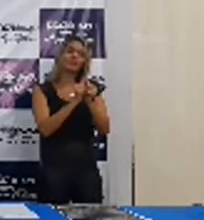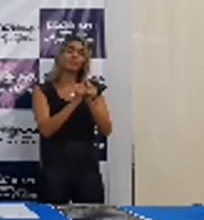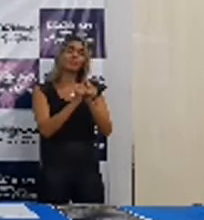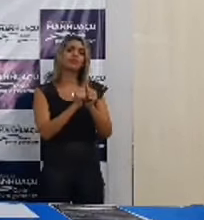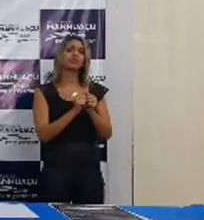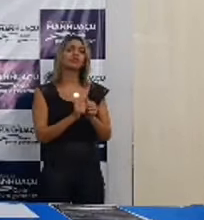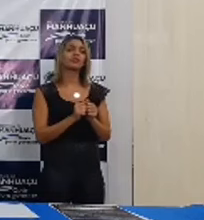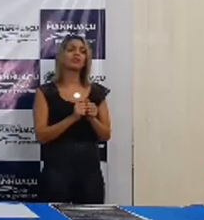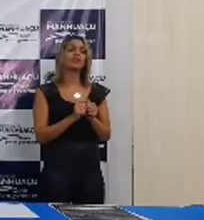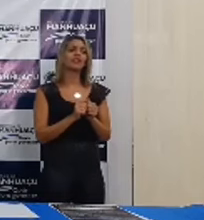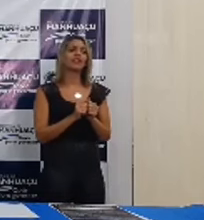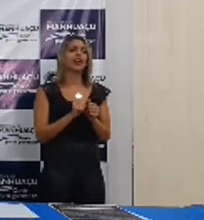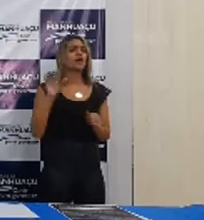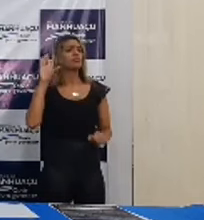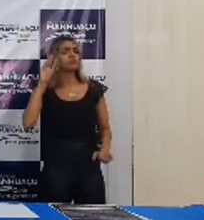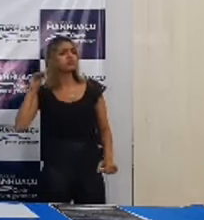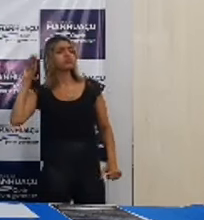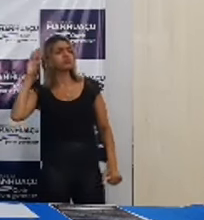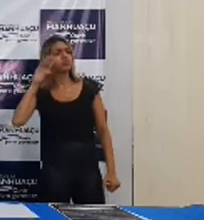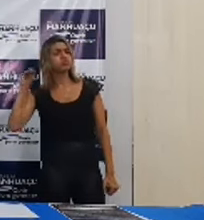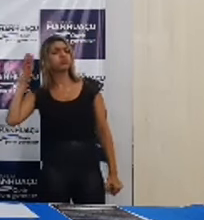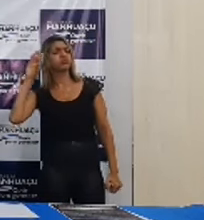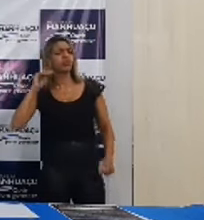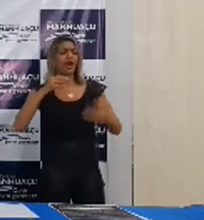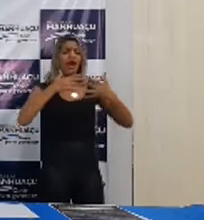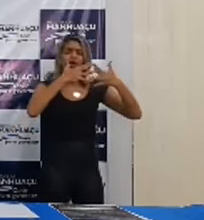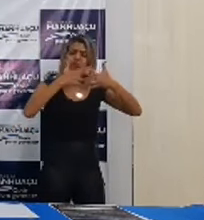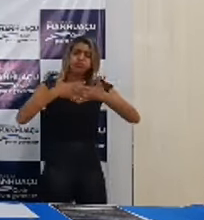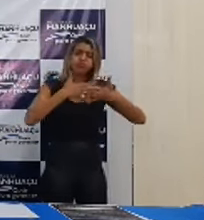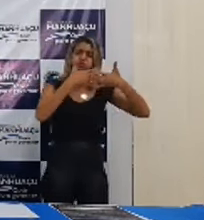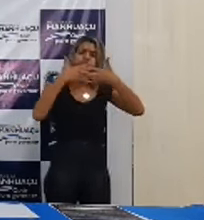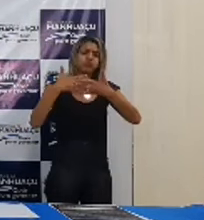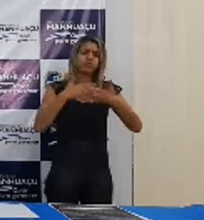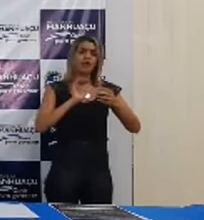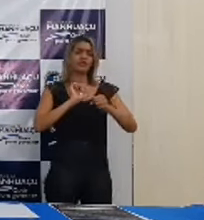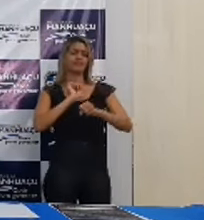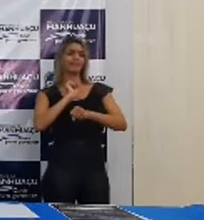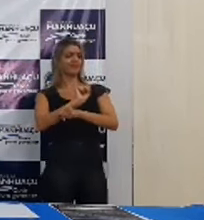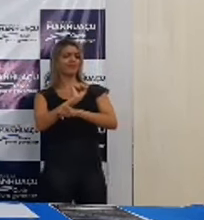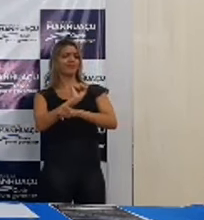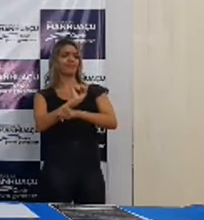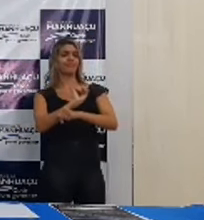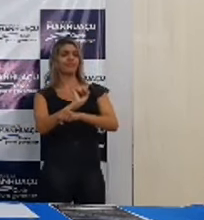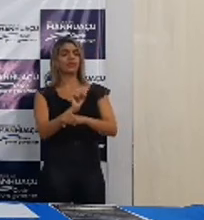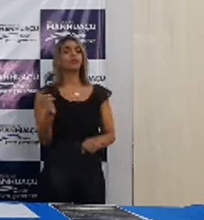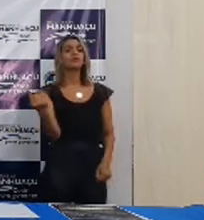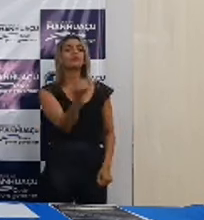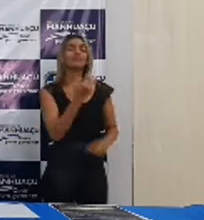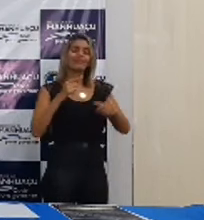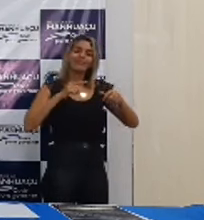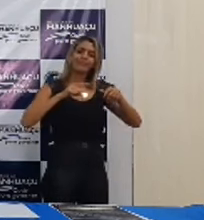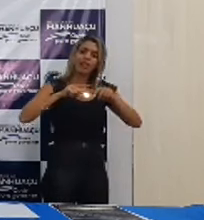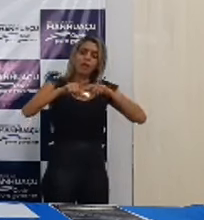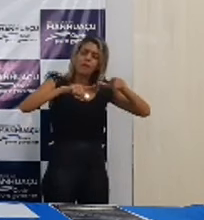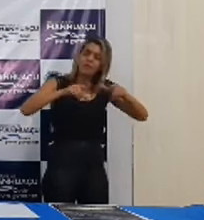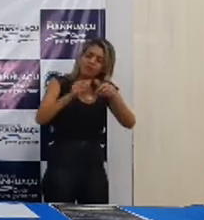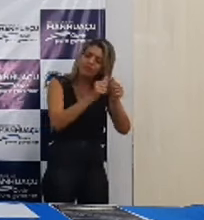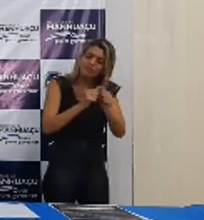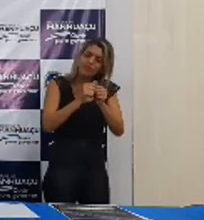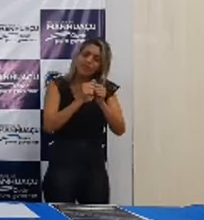vezes, uma crítica daqui, evitar a crítica. A gente recebe muitas críticas, muito convívio, por que que fez isso, por que que fez aquilo outro? Está na hora da gente